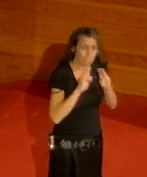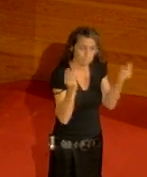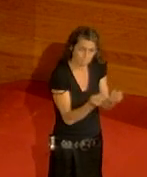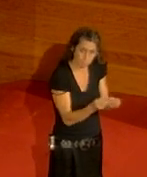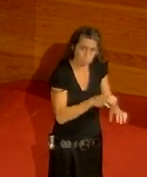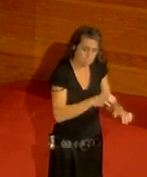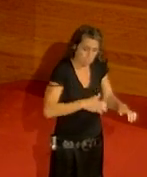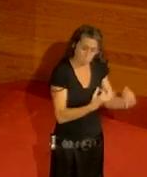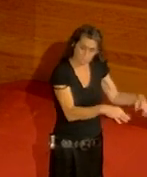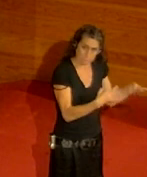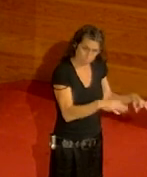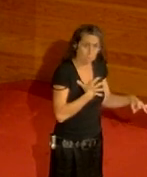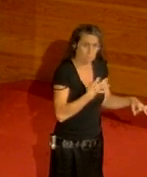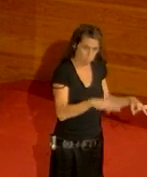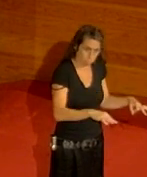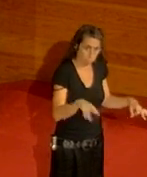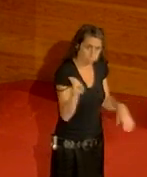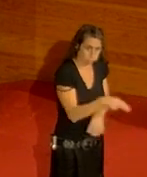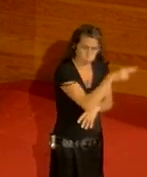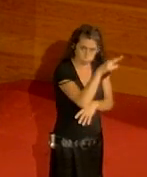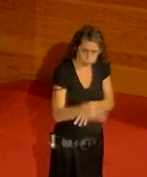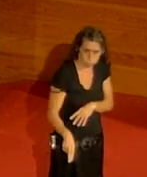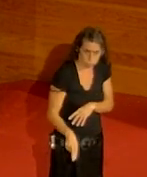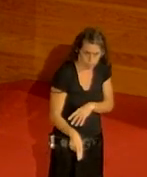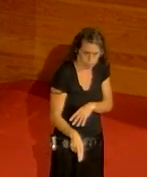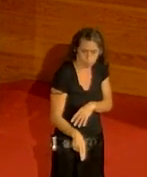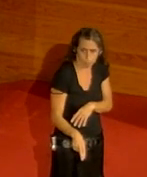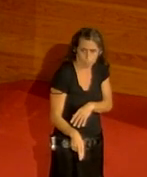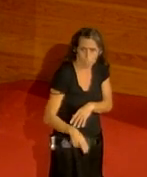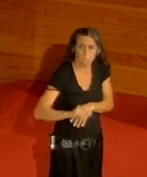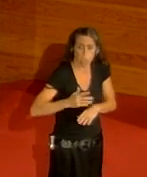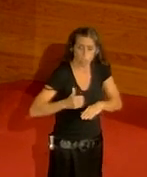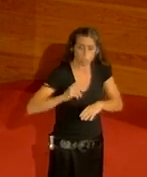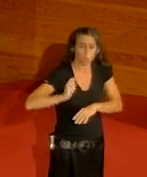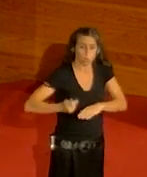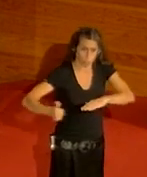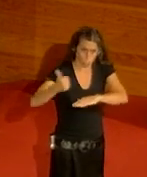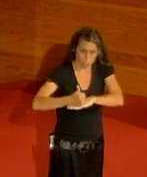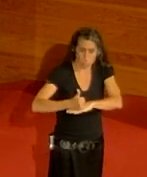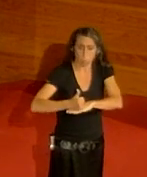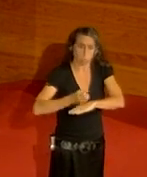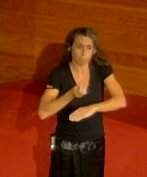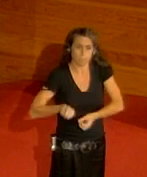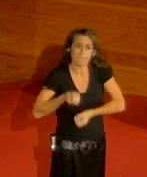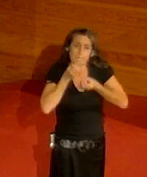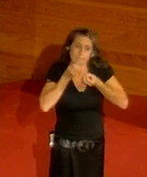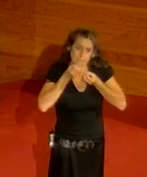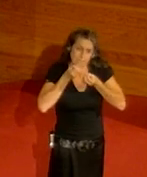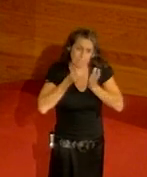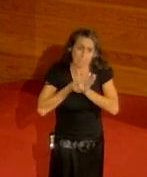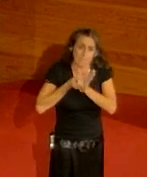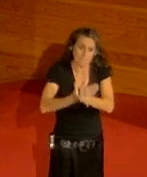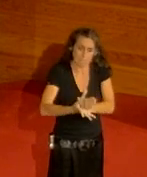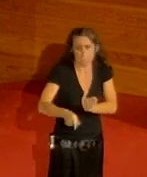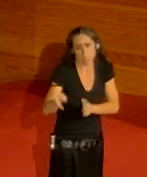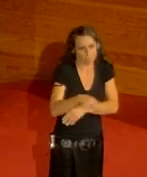revoque anule un fallo una sentencia del supremo entonces creo que